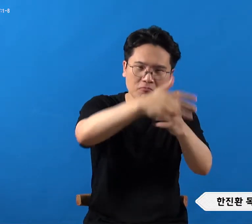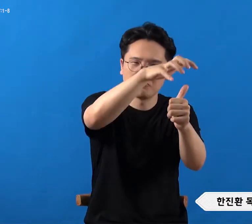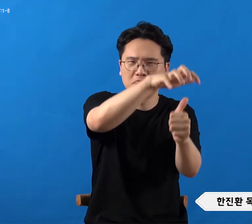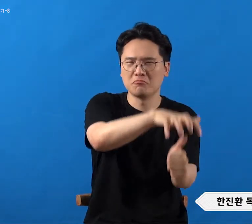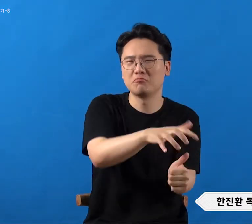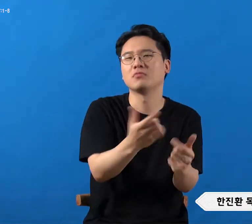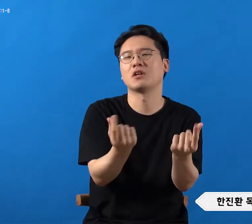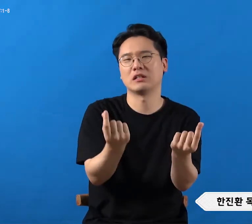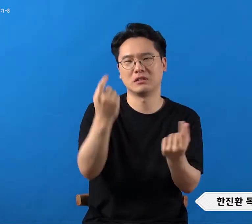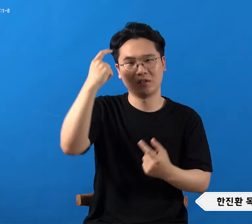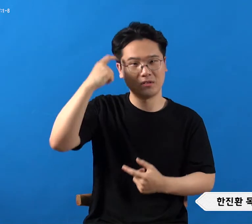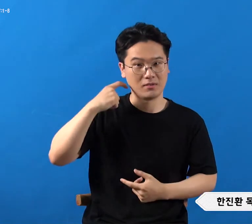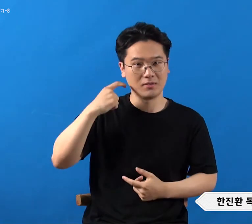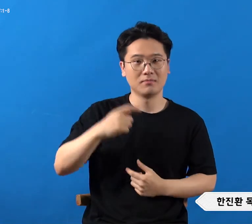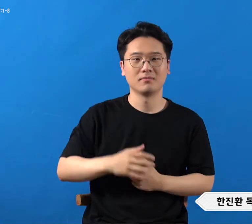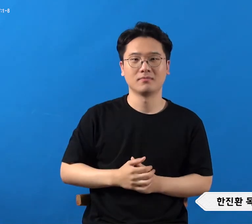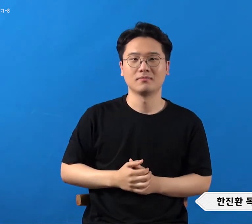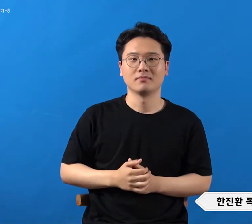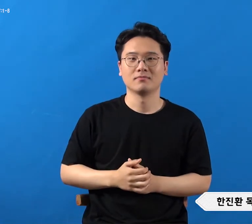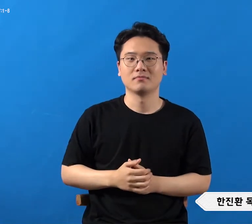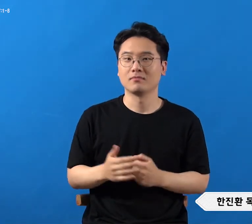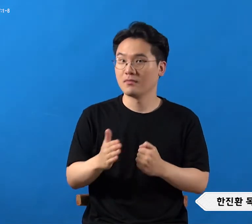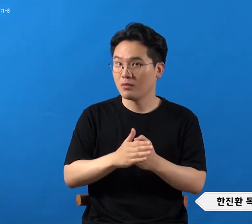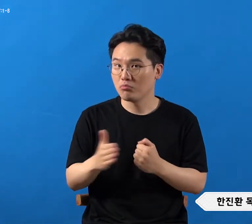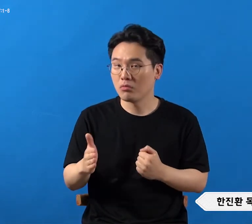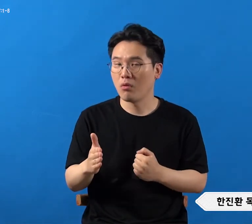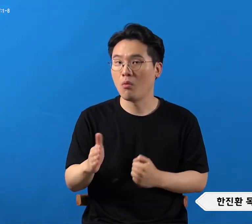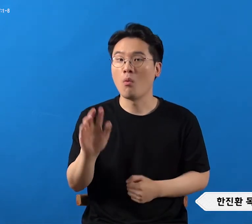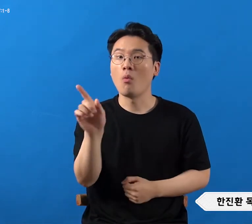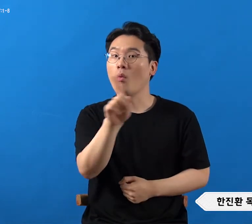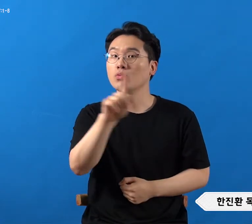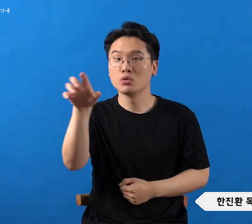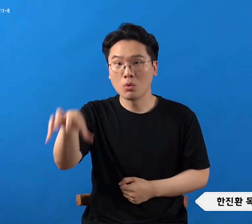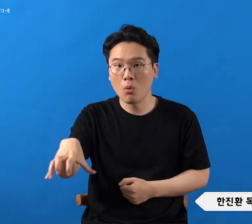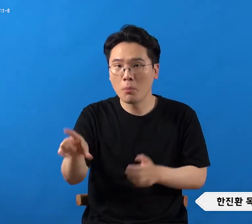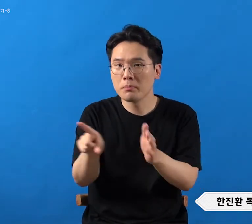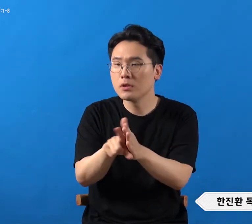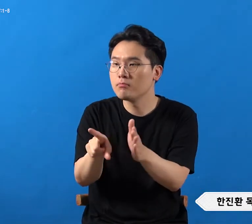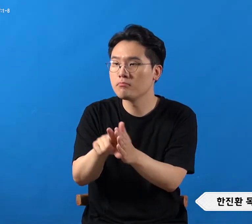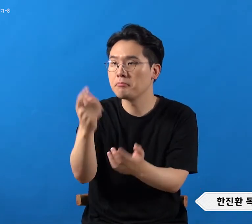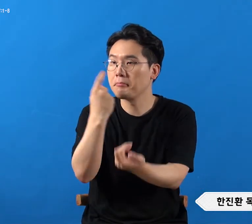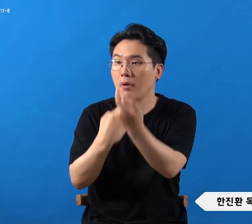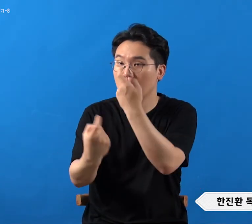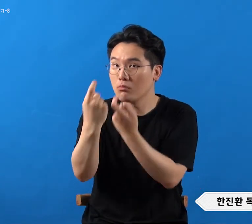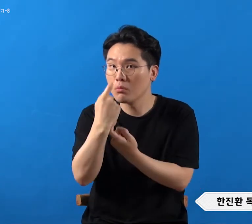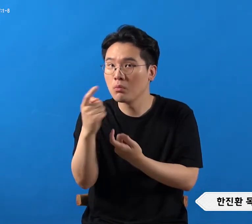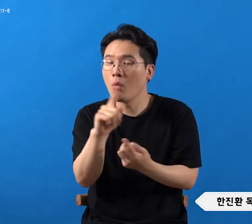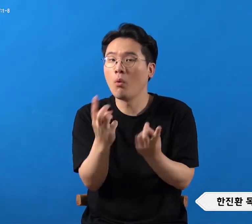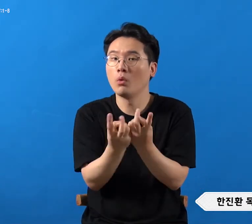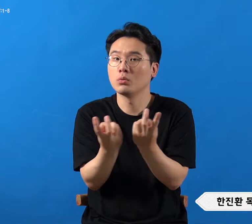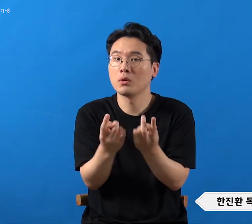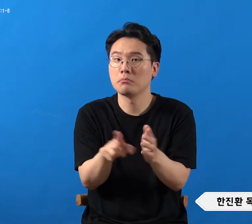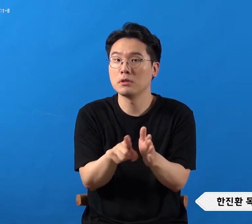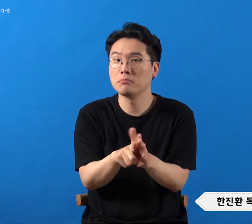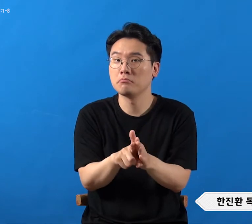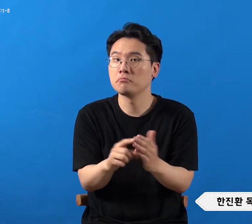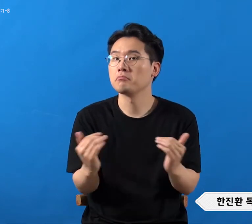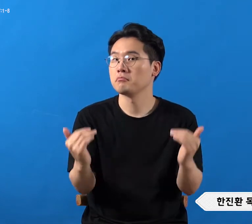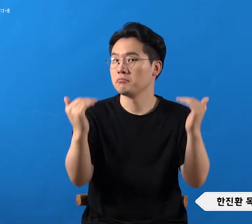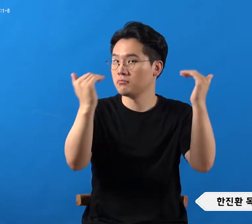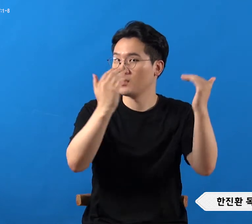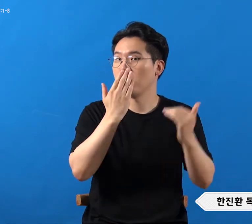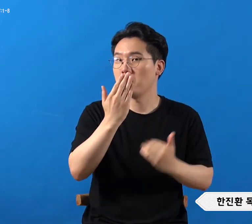같습니다. 그러니 어디서 믿음을 배우고 또 어떻게 믿음이 자랄 수가